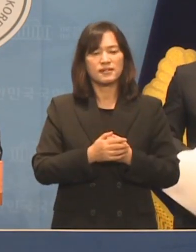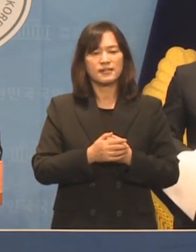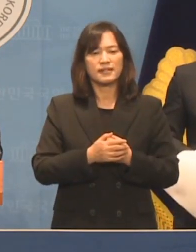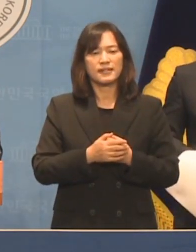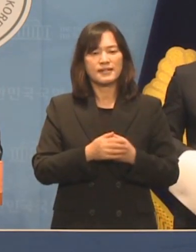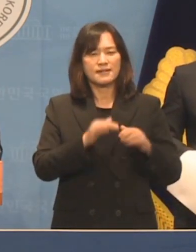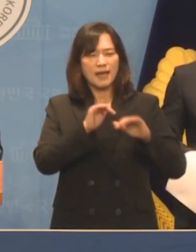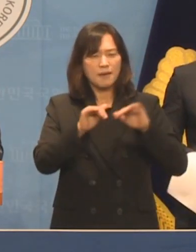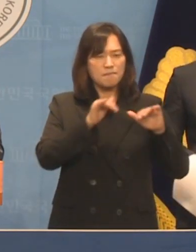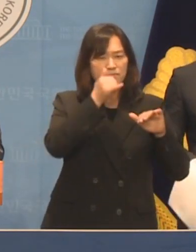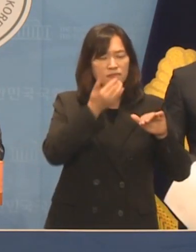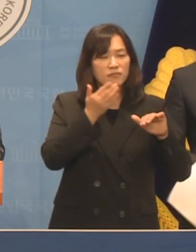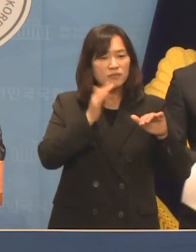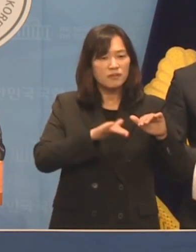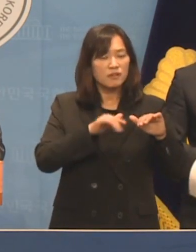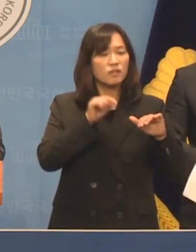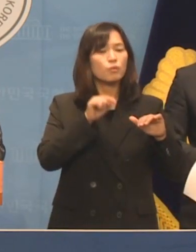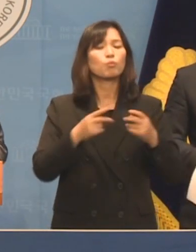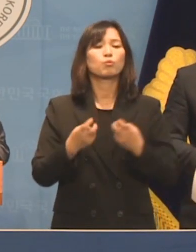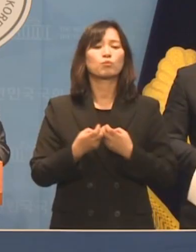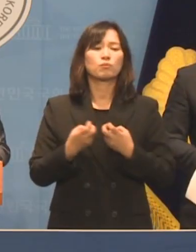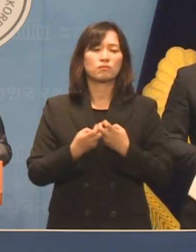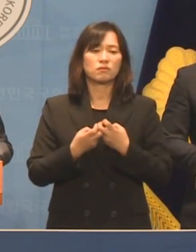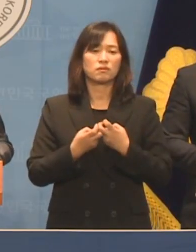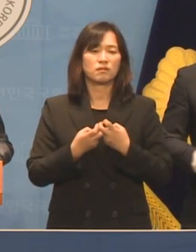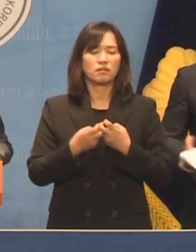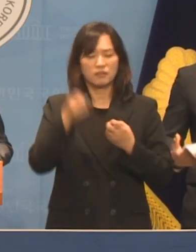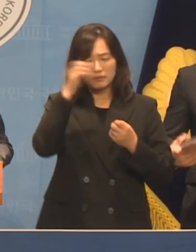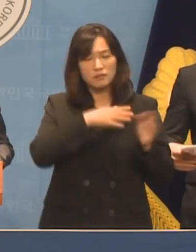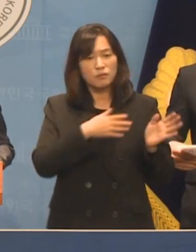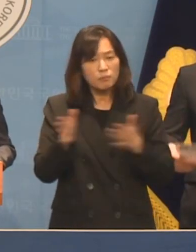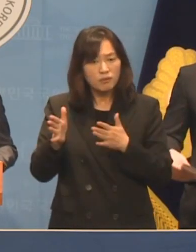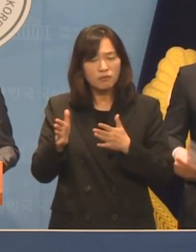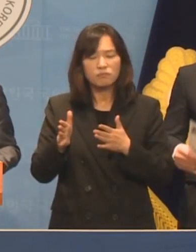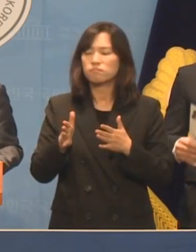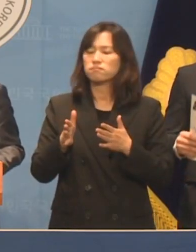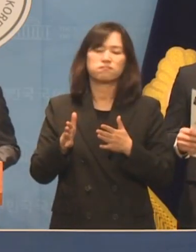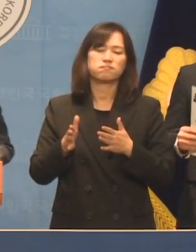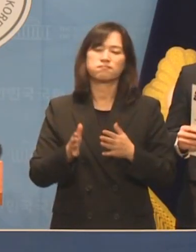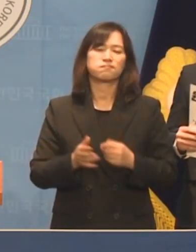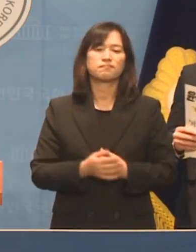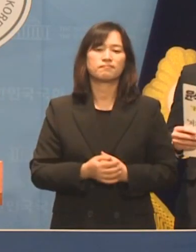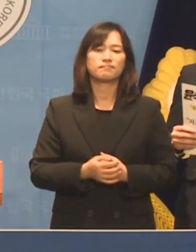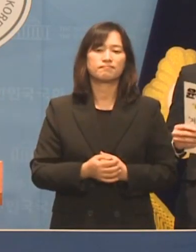당무 개입이 벌어졌는데 이를 어떻게 넘길 수가 있겠습니까?